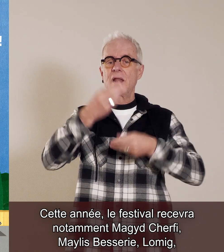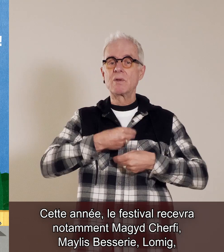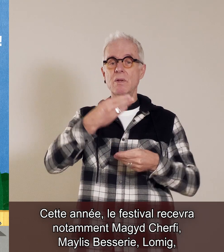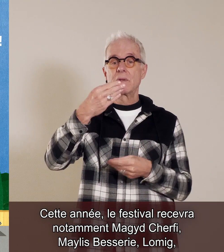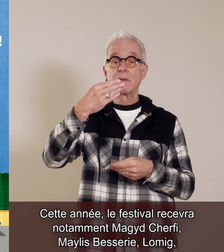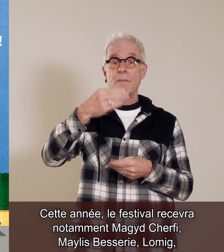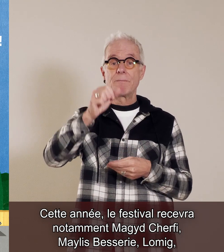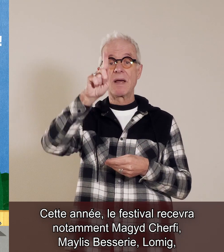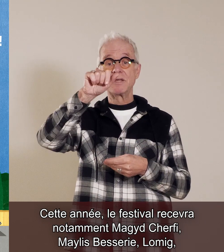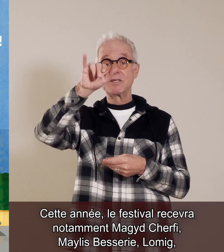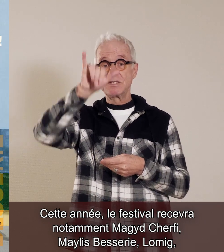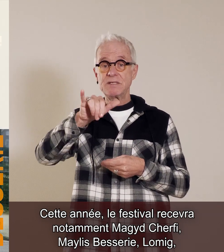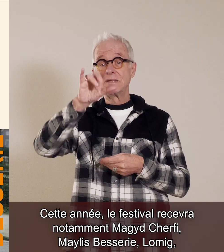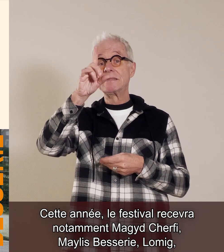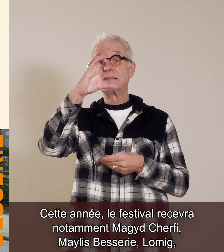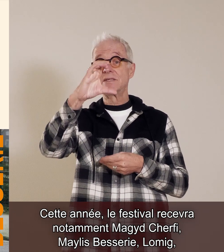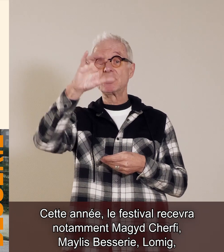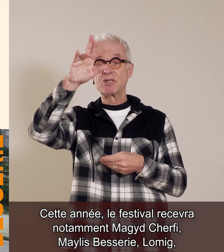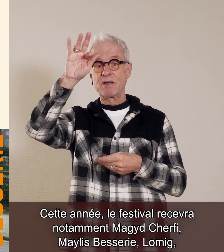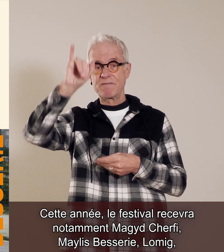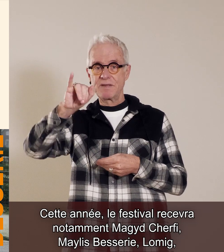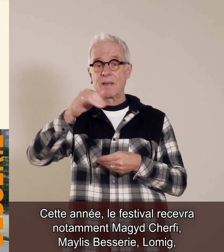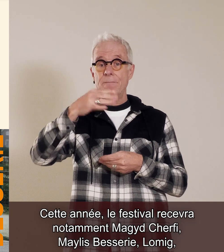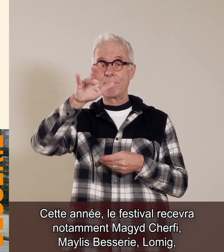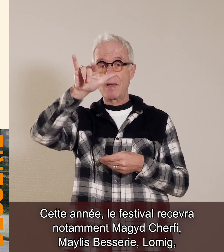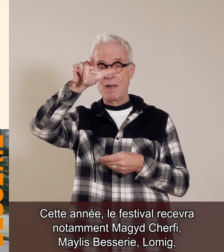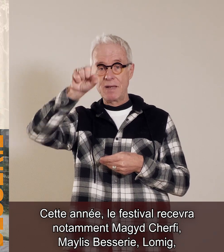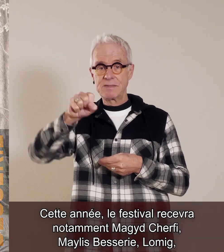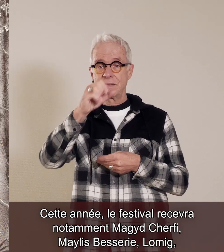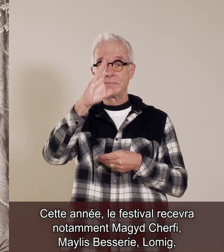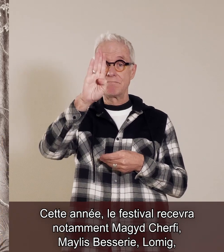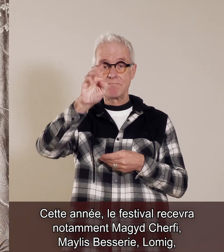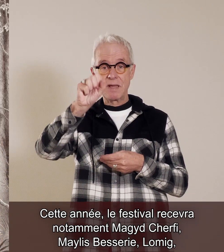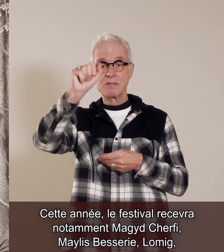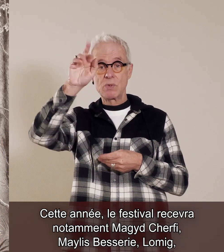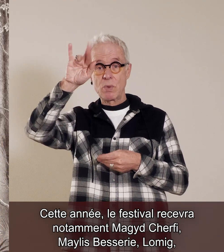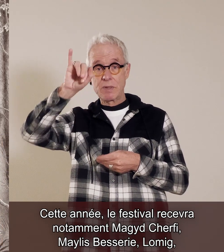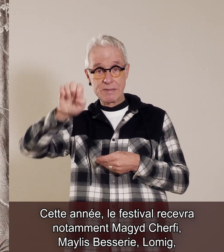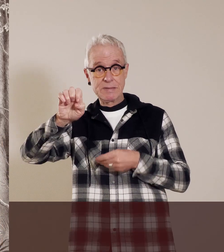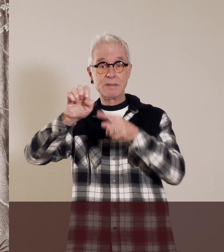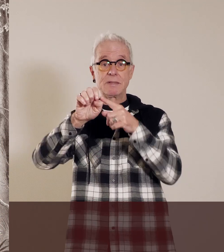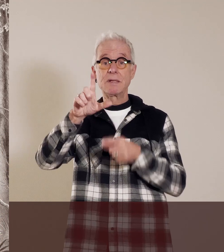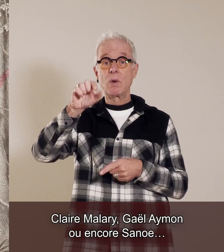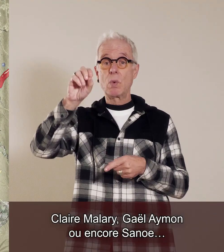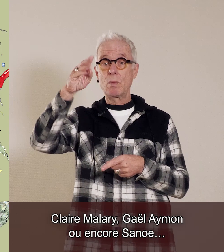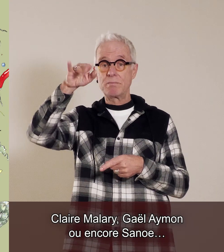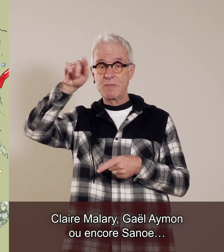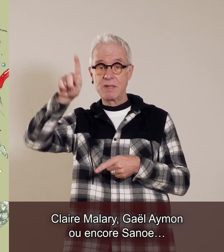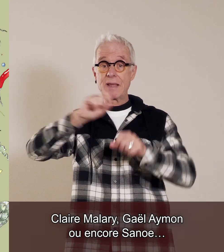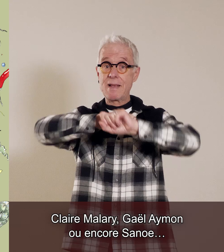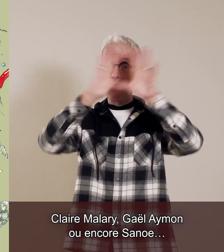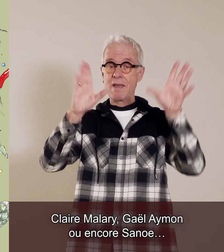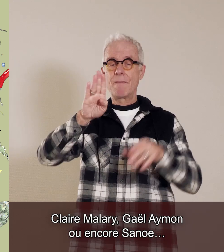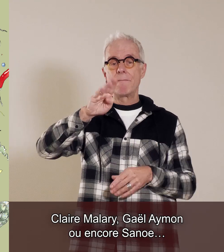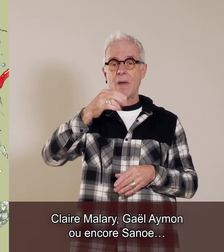notamment Majid Cherfi, Maïlis Besri, Lomig, Claire